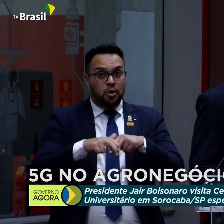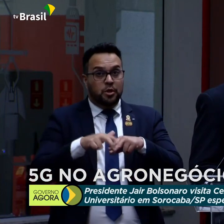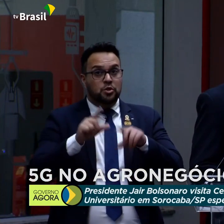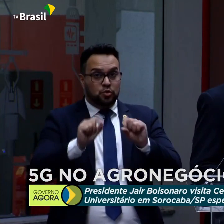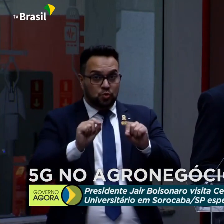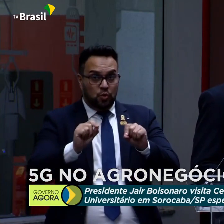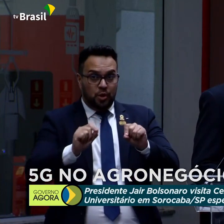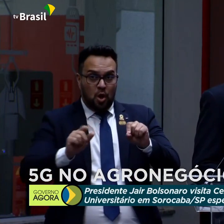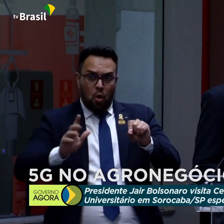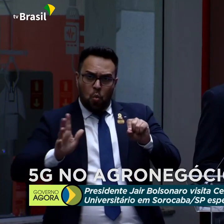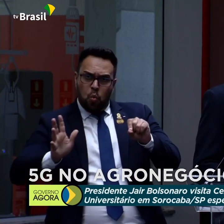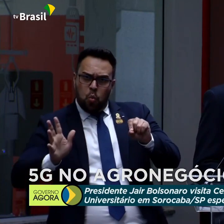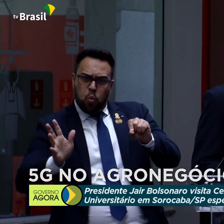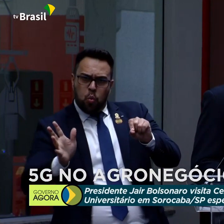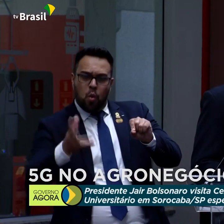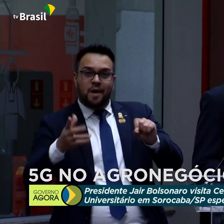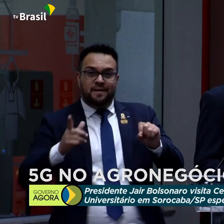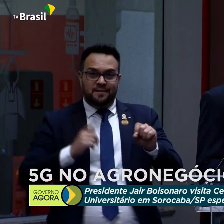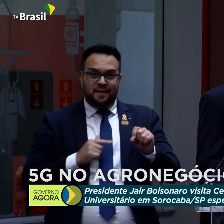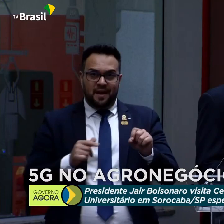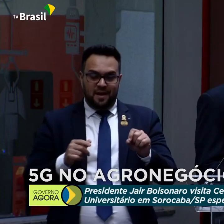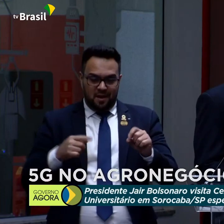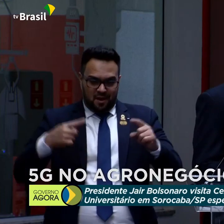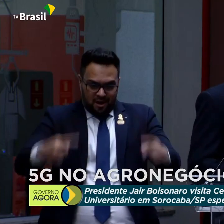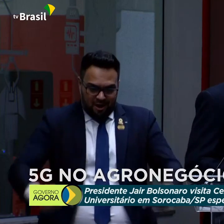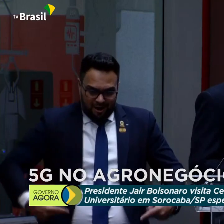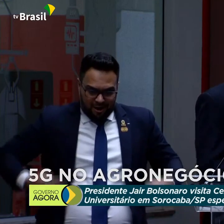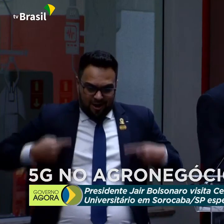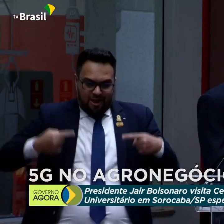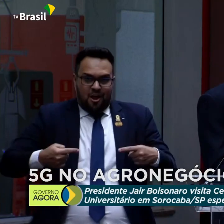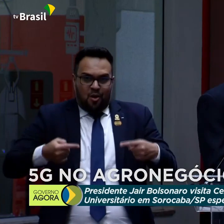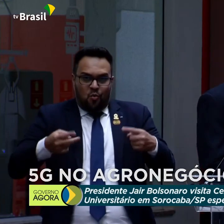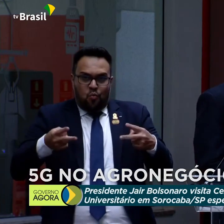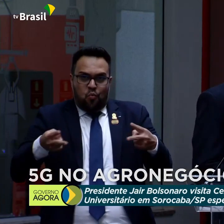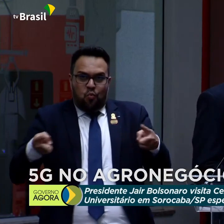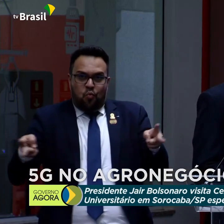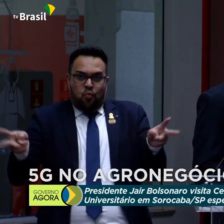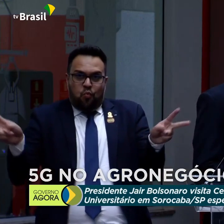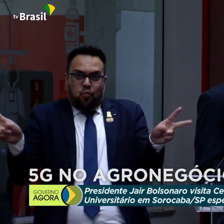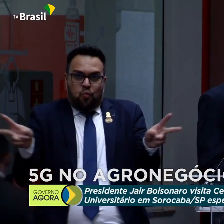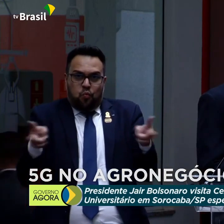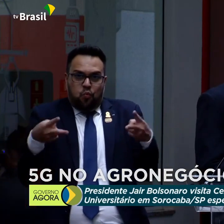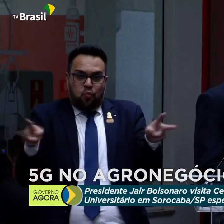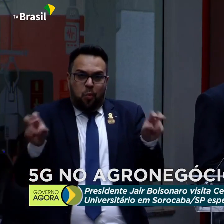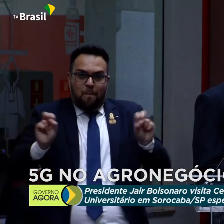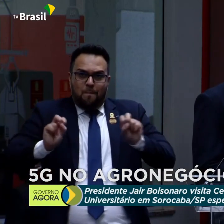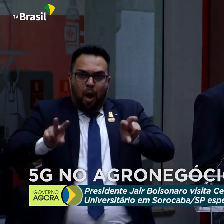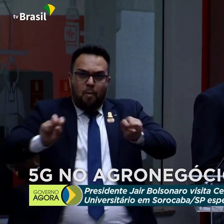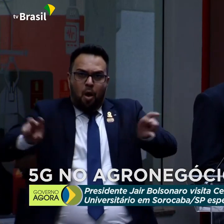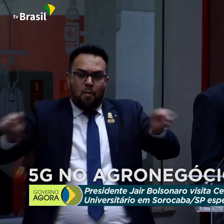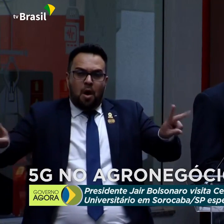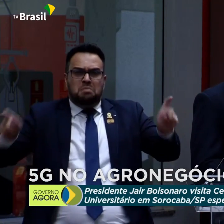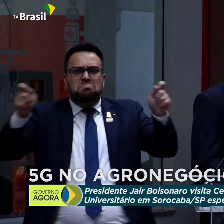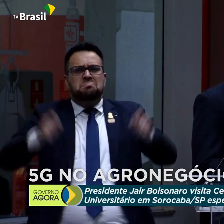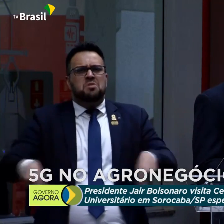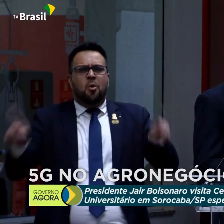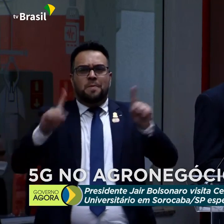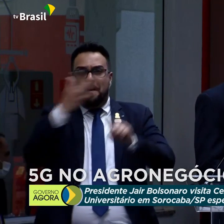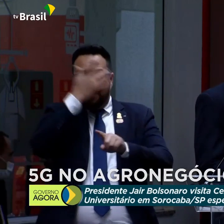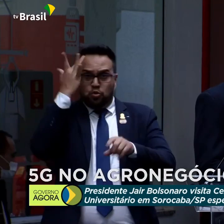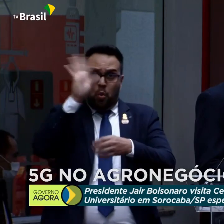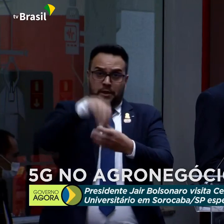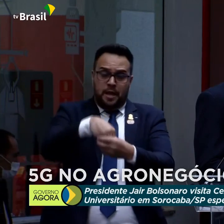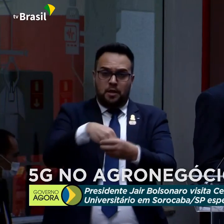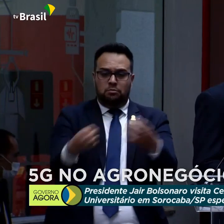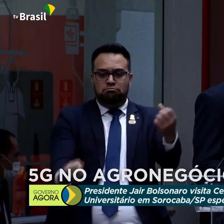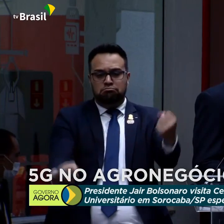essa pulverizadora autônoma, ela consegue andar pela lavoura sem motorista, sem